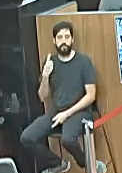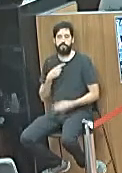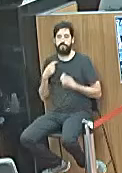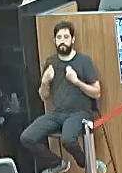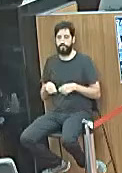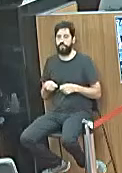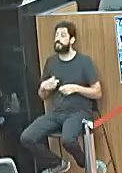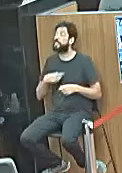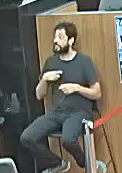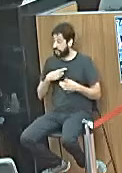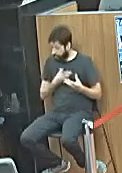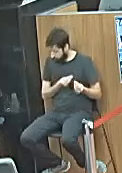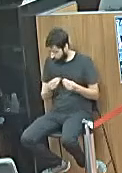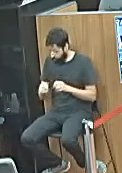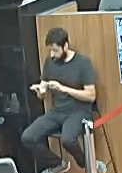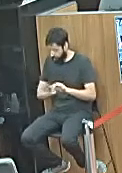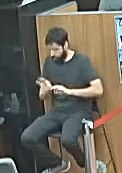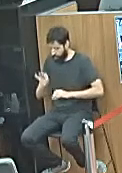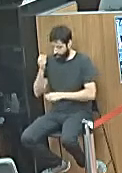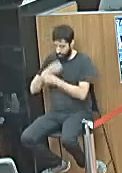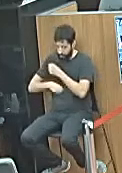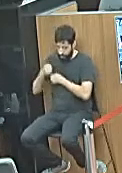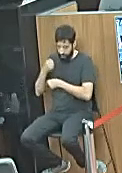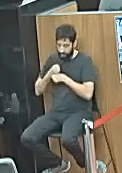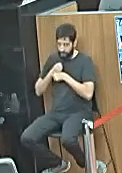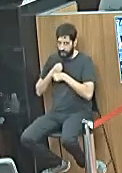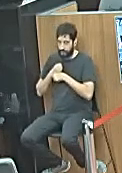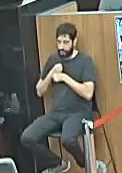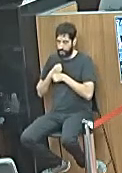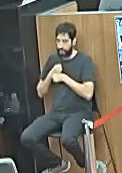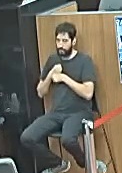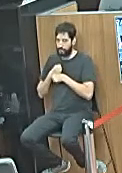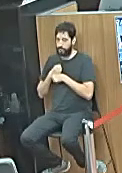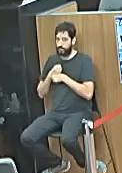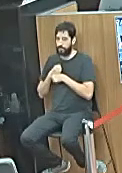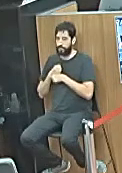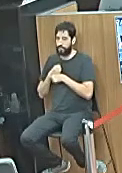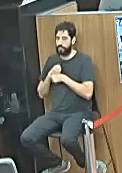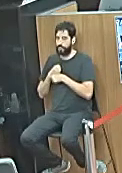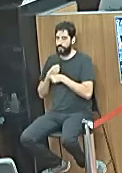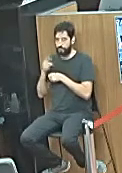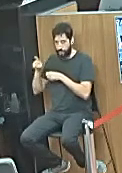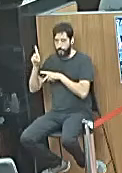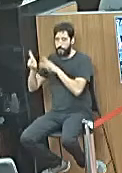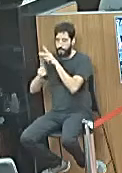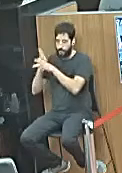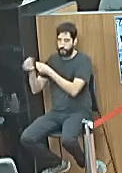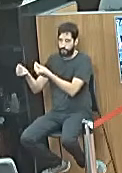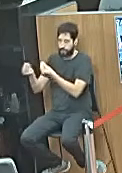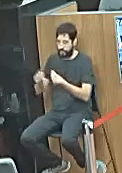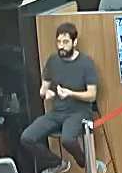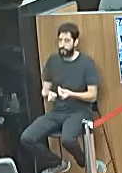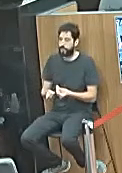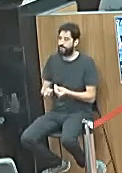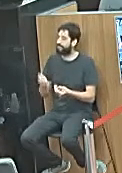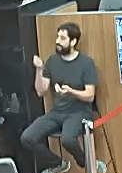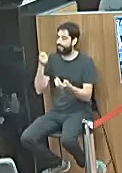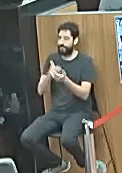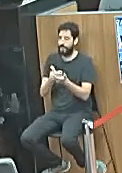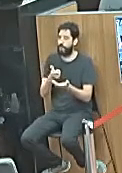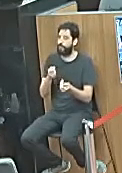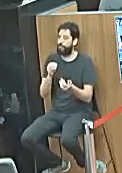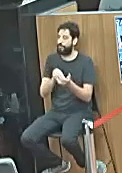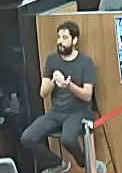muitos projetos do ano passado aqui advindos da do povo que não foram pagos nessa